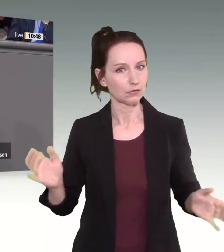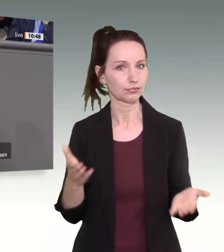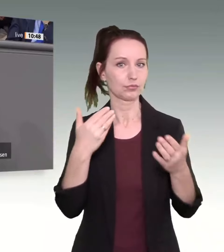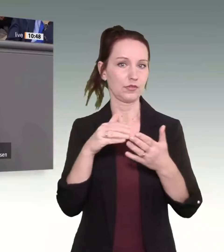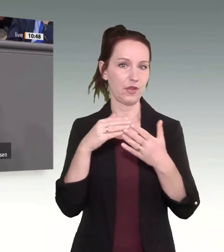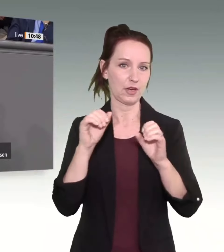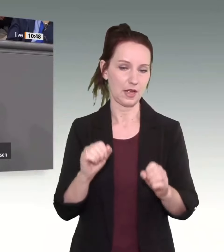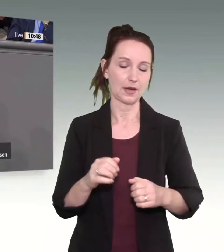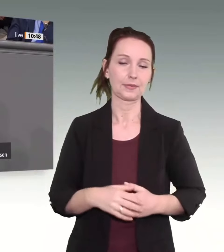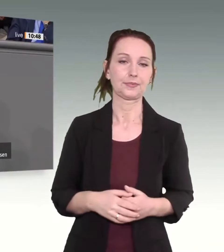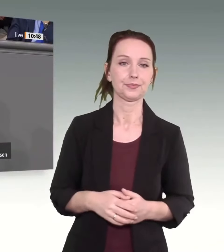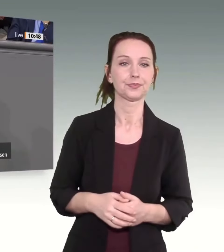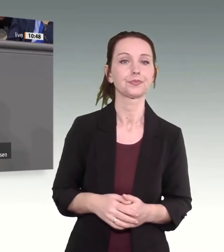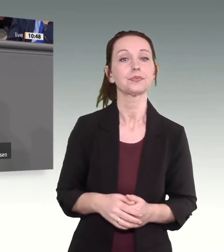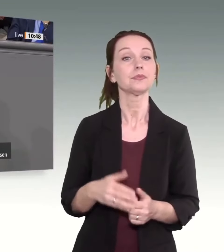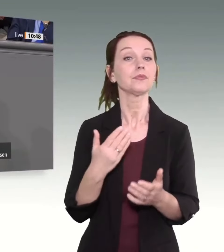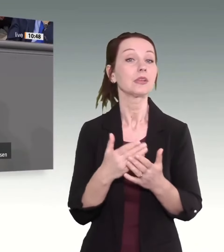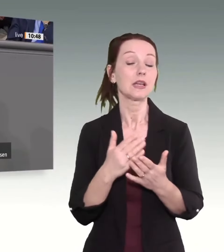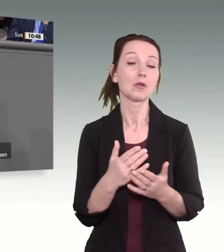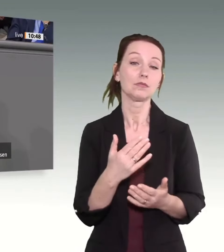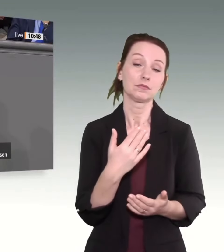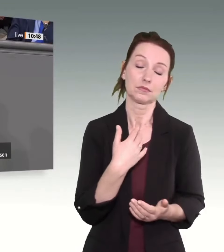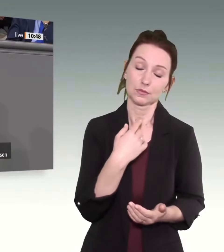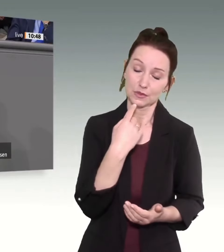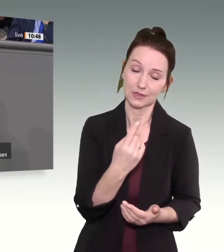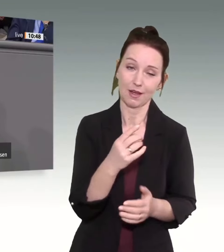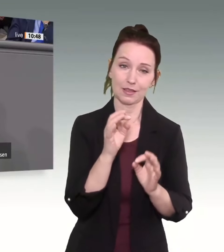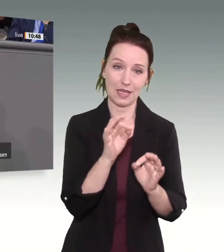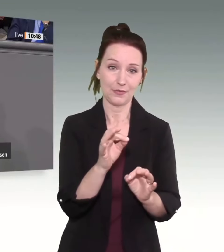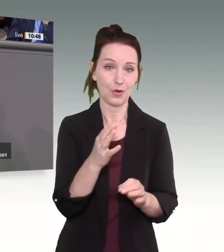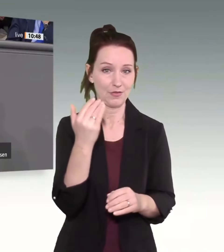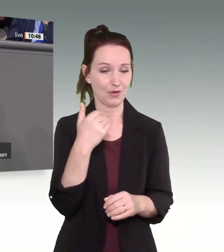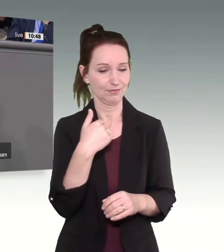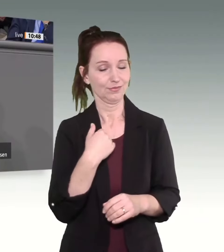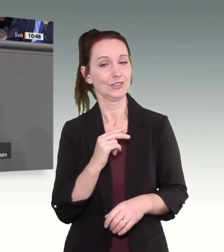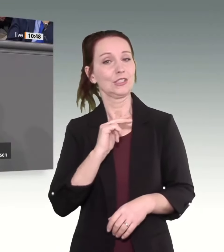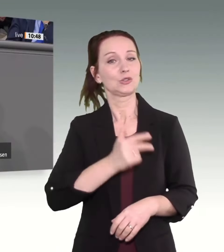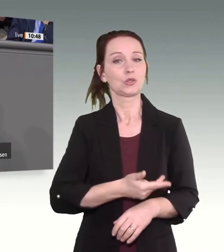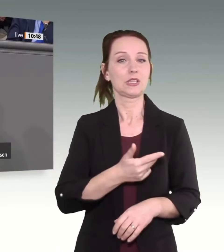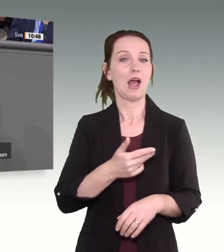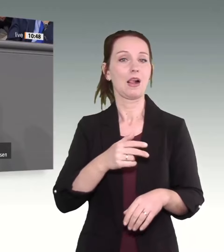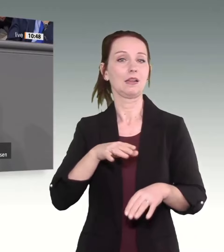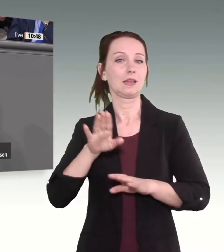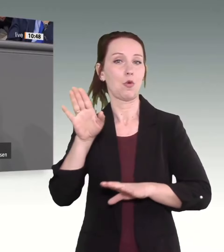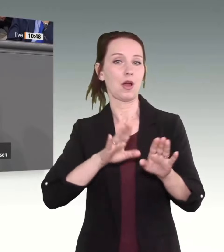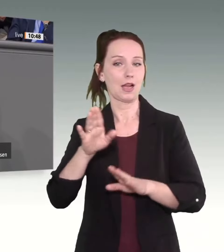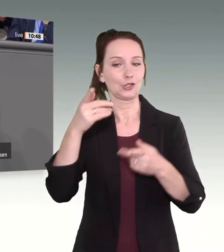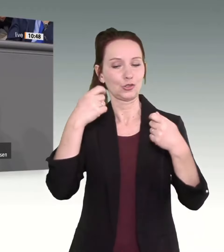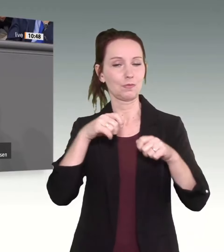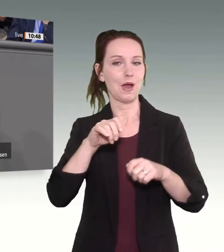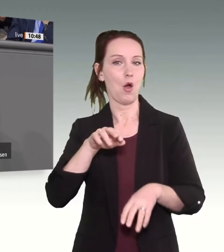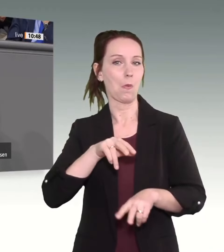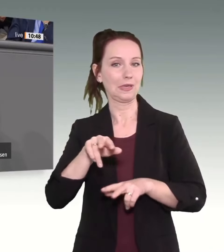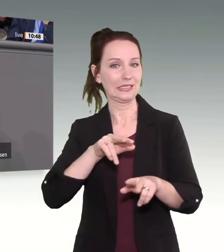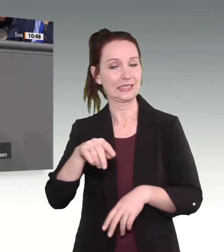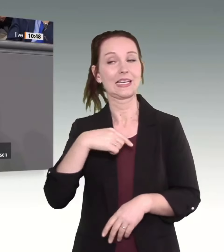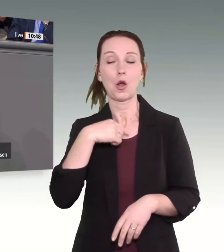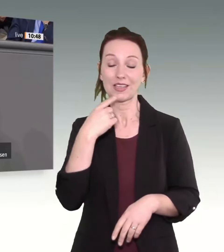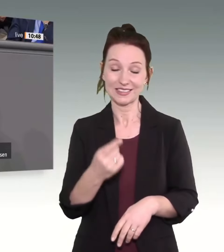mein Plädoyer. Das war auch der Grund, warum ich als sozialdemokratische Bauministerin gesagt habe, wir brauchen eine